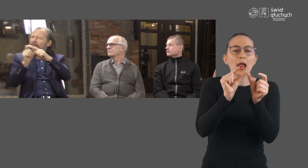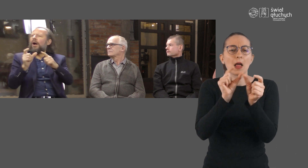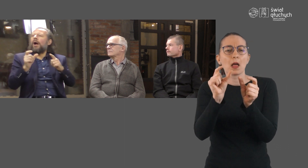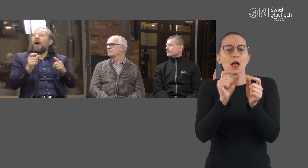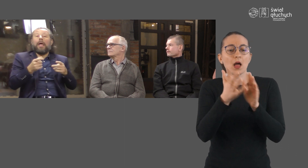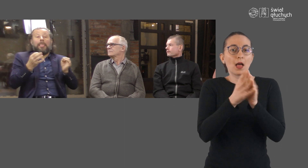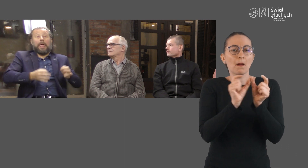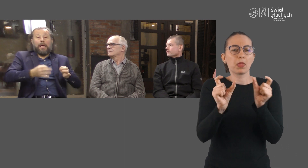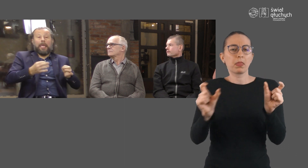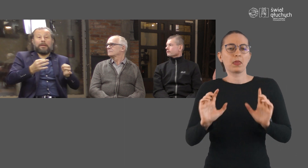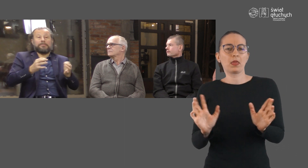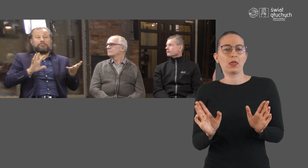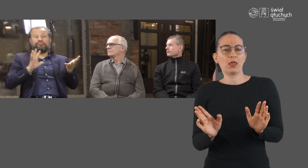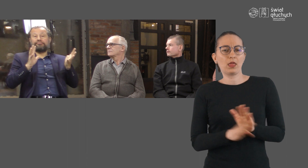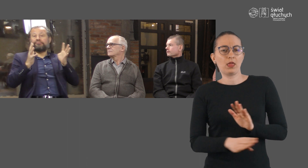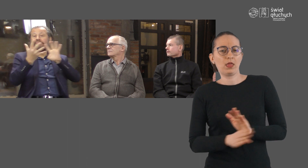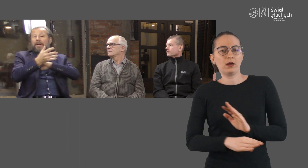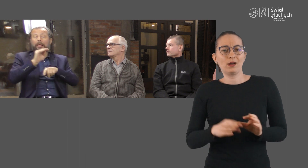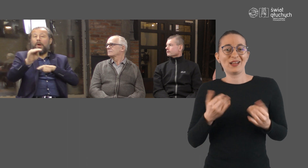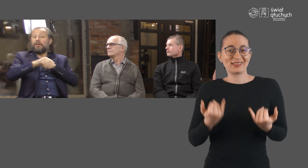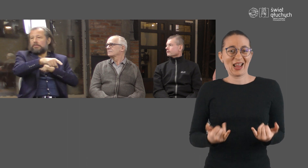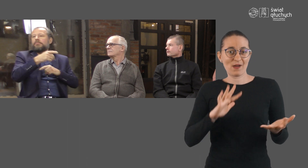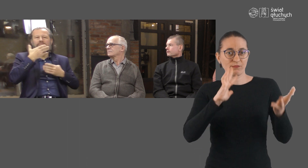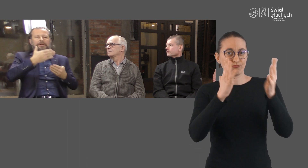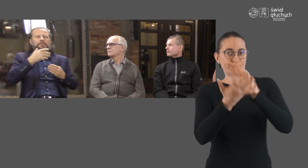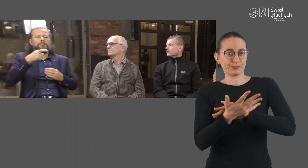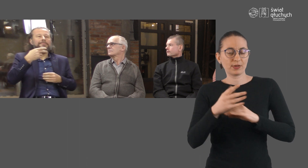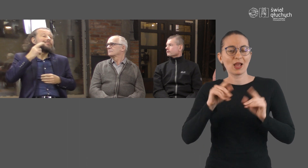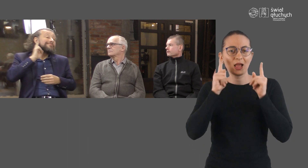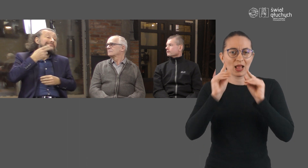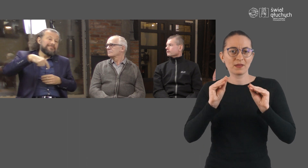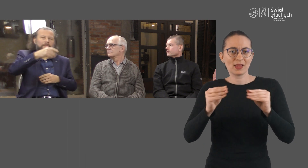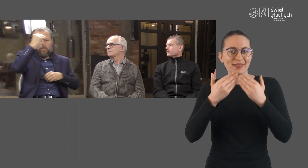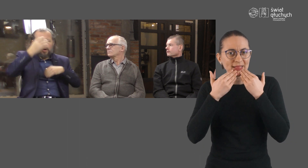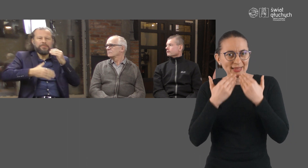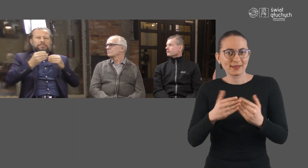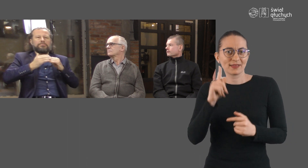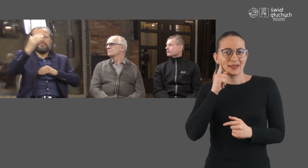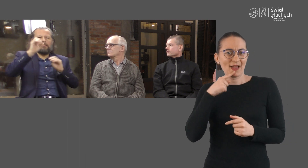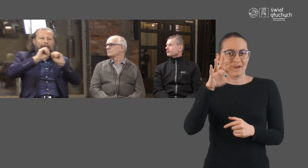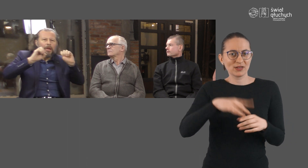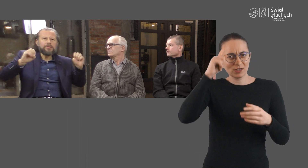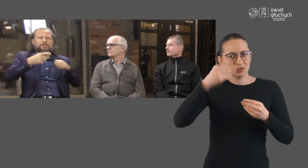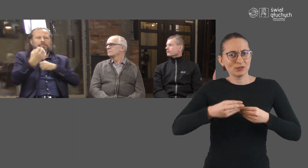w języku migowym, dzień dobry, do widzenia, a teraz się trochę wszystko zmienia, edukacja się trochę zmienia.